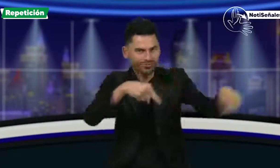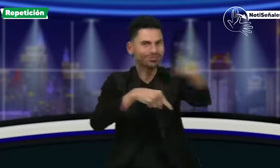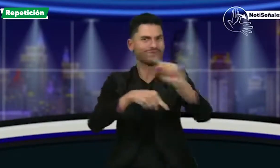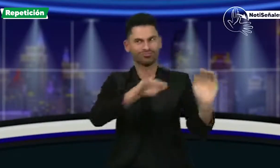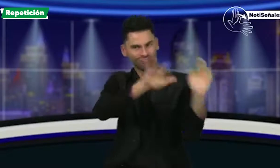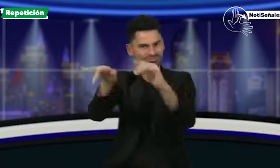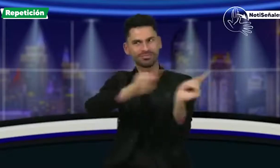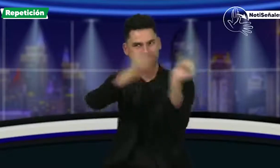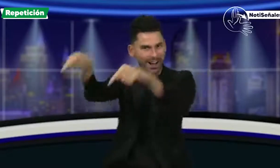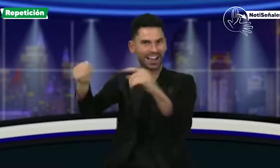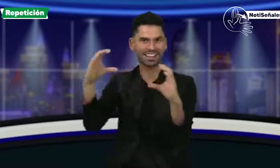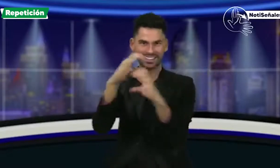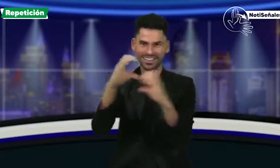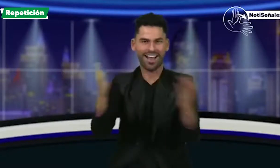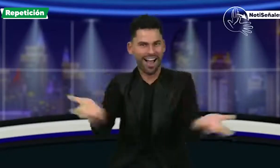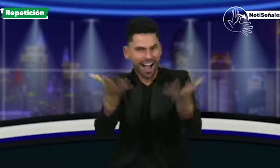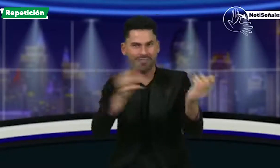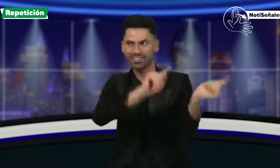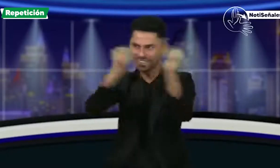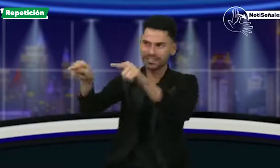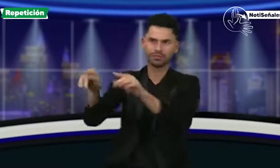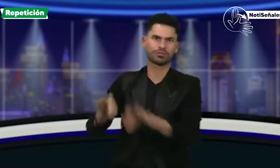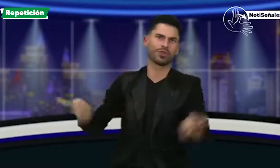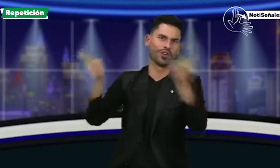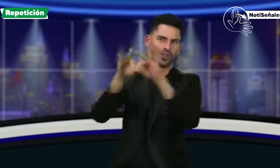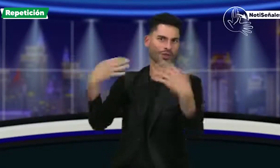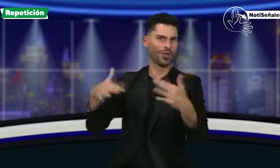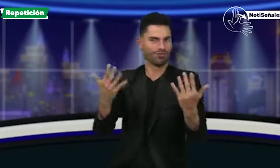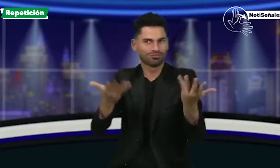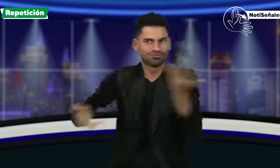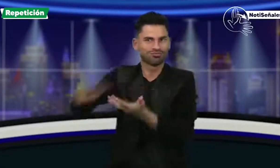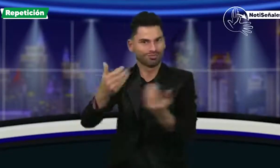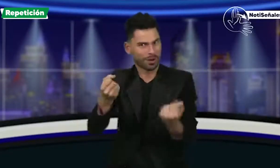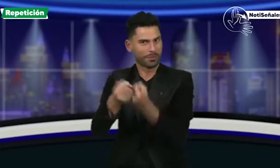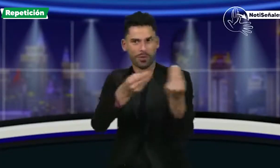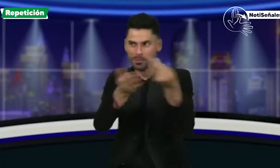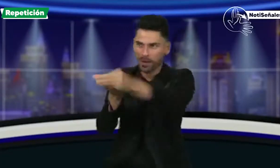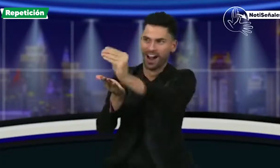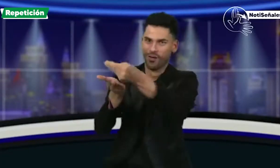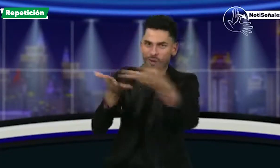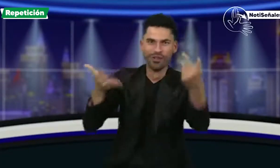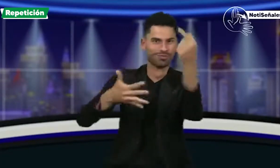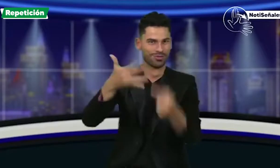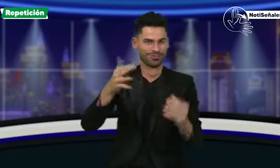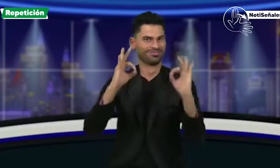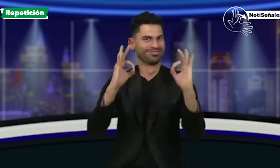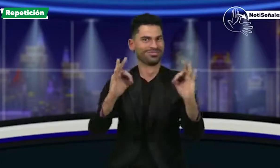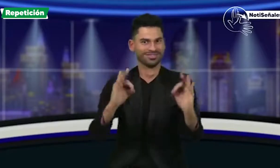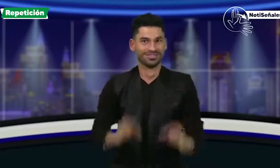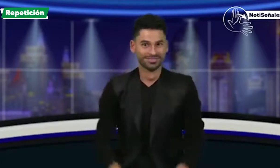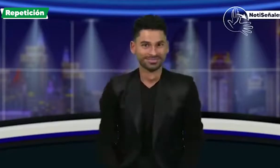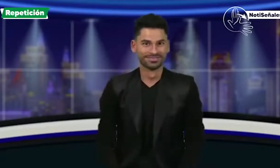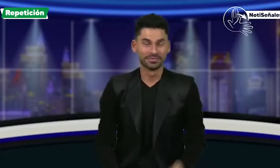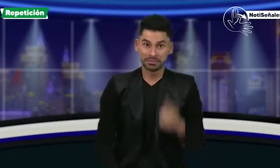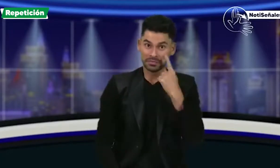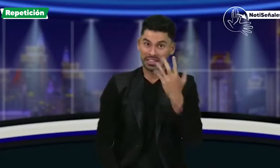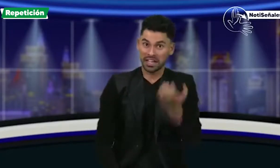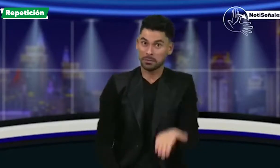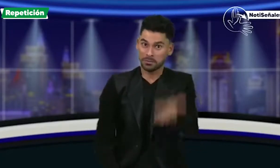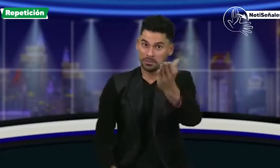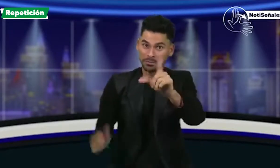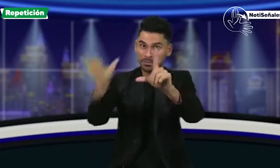Sus Videos Entonces Vamos A Apoyarlos Yendo A Sorda Bogotá Para Poder Compartir Con Ellos Y Comprar Sus